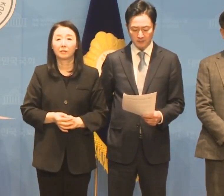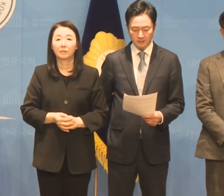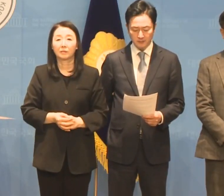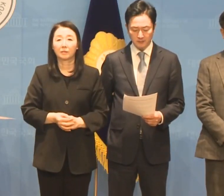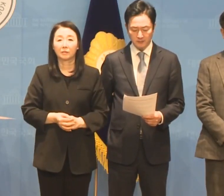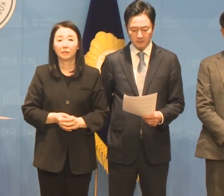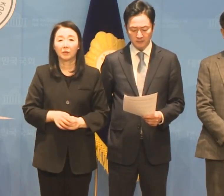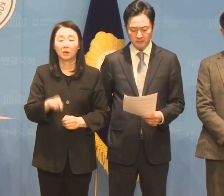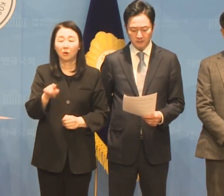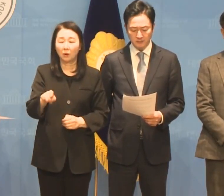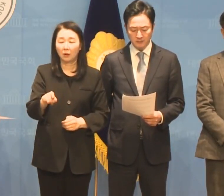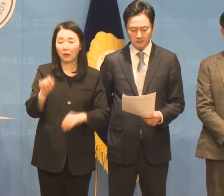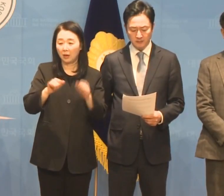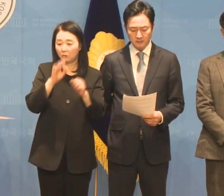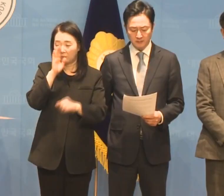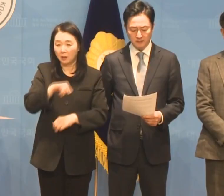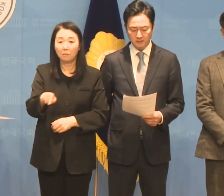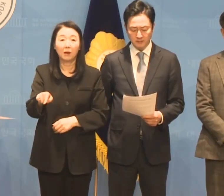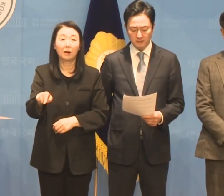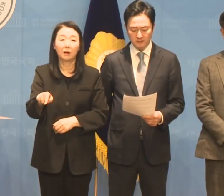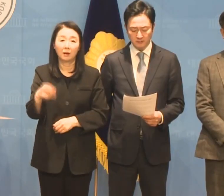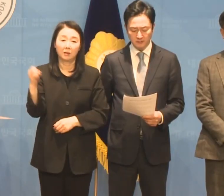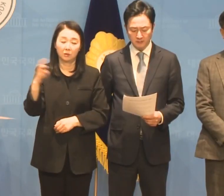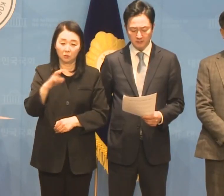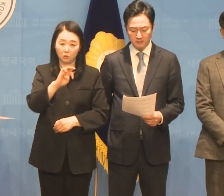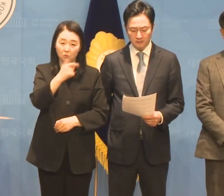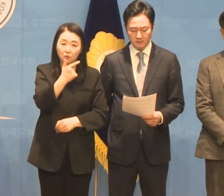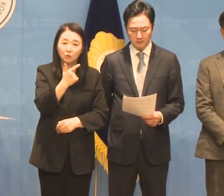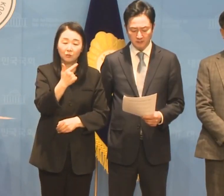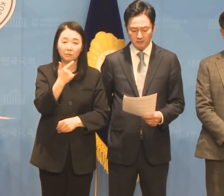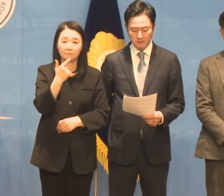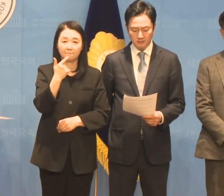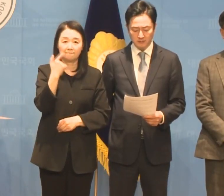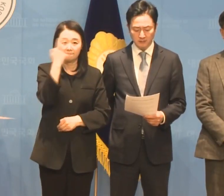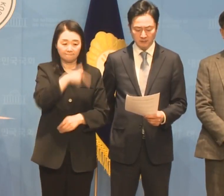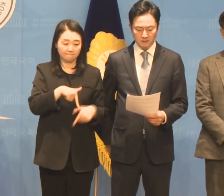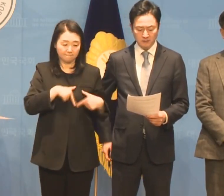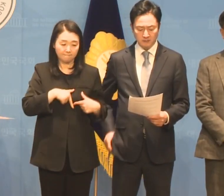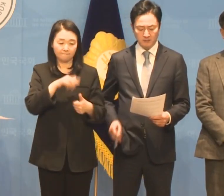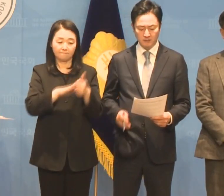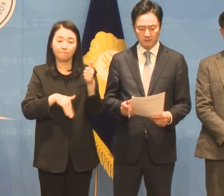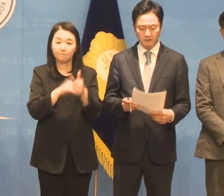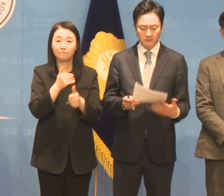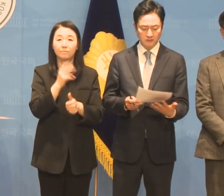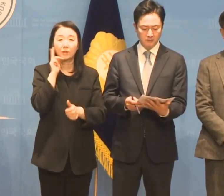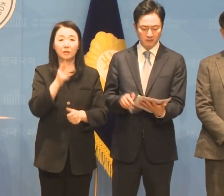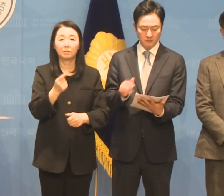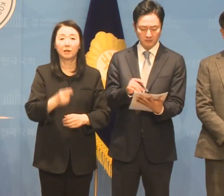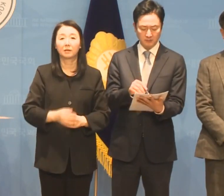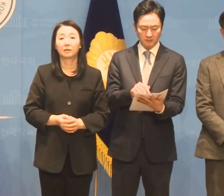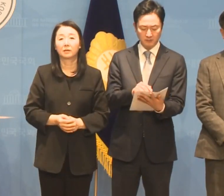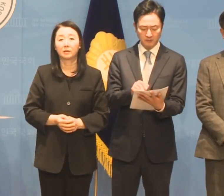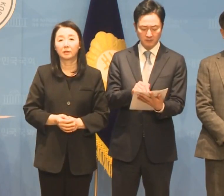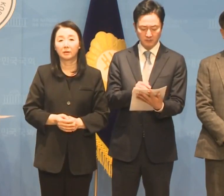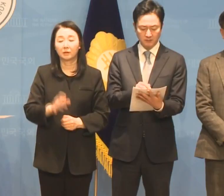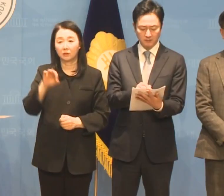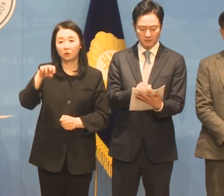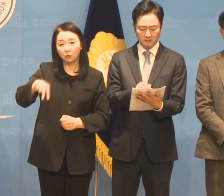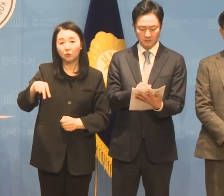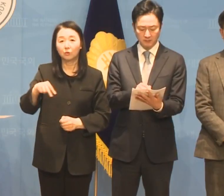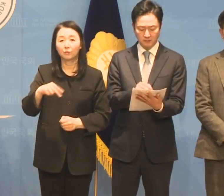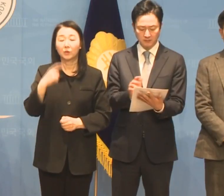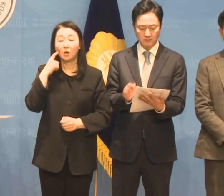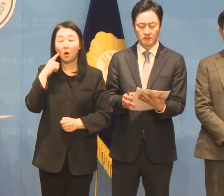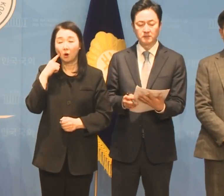이는 굉장히 악질적인 행위이고 문영배 재판관의 명예가 심각하게 훼손될 수 있는 상황입니다. 이와 같은 유동규가 허위